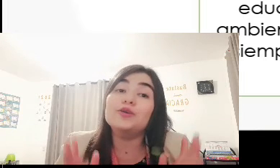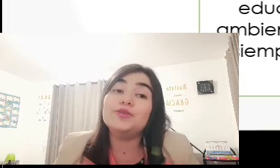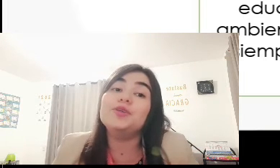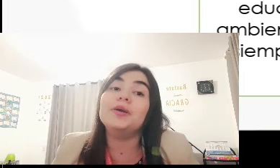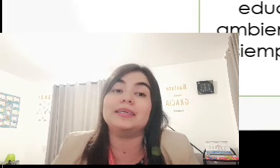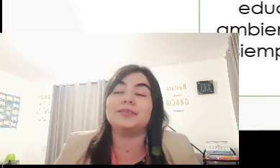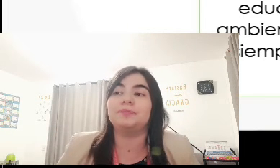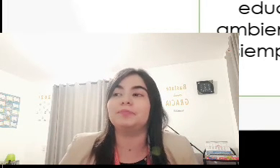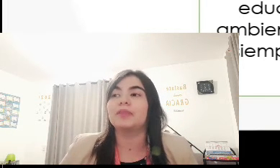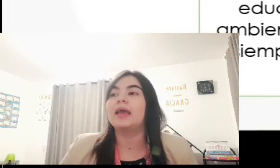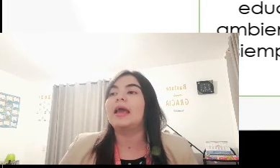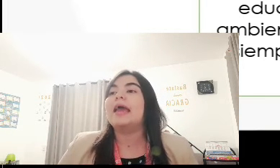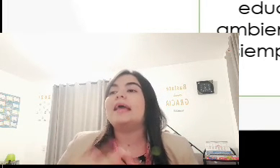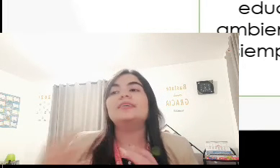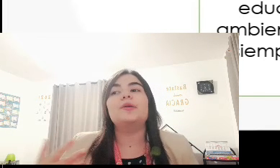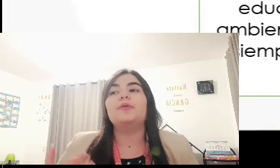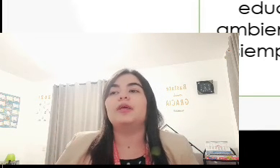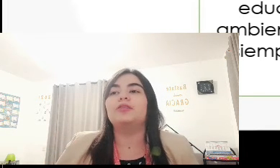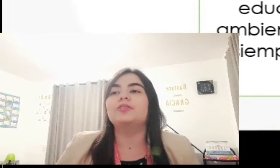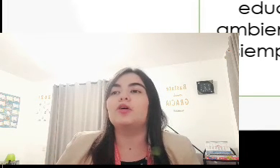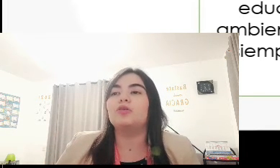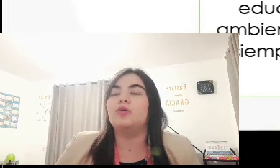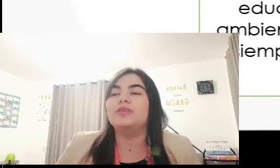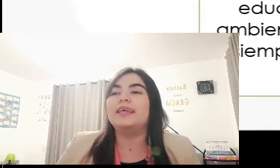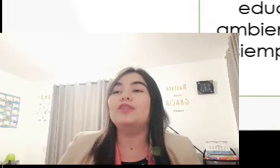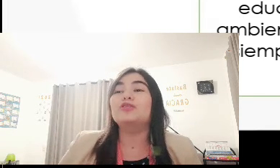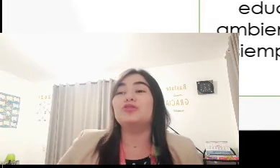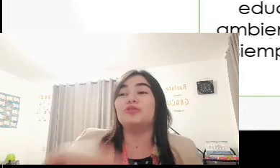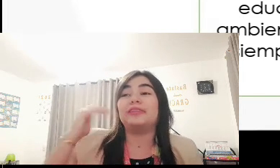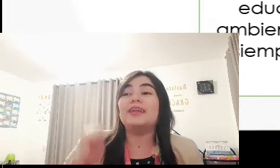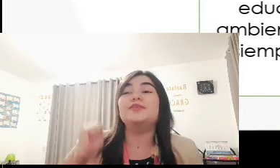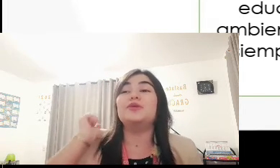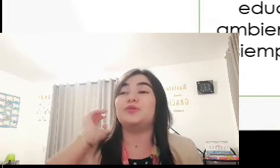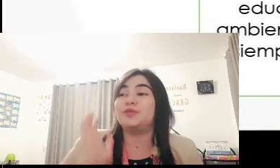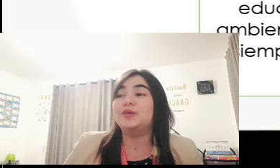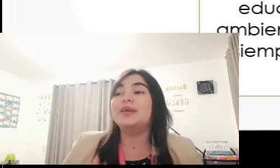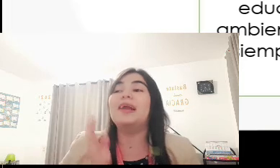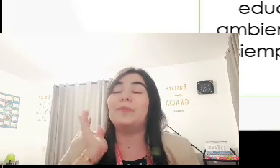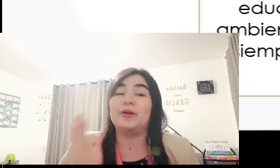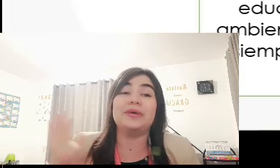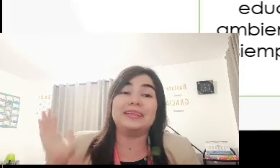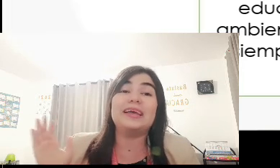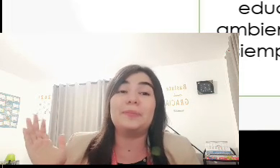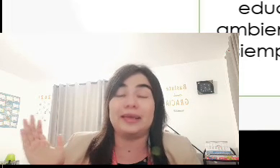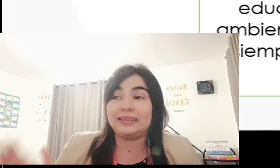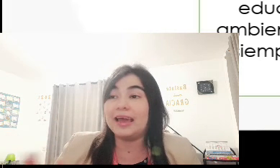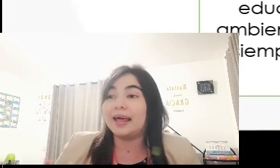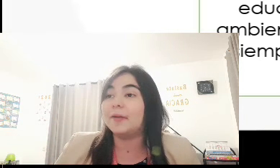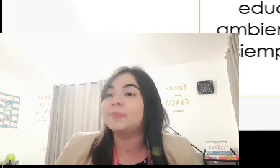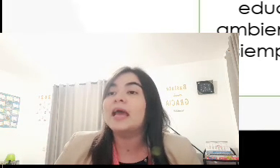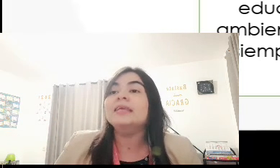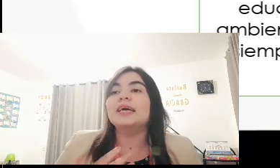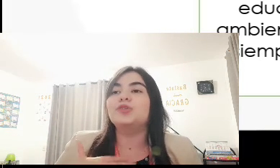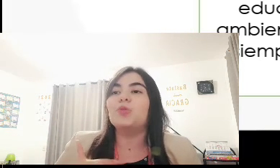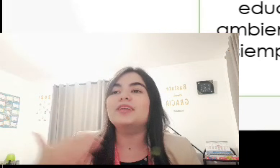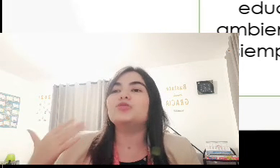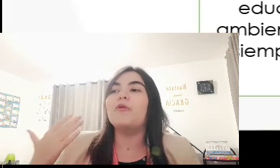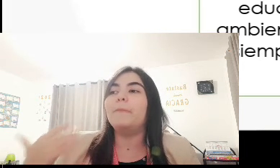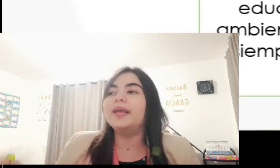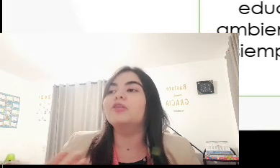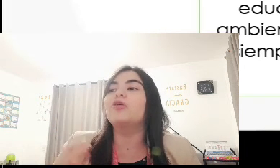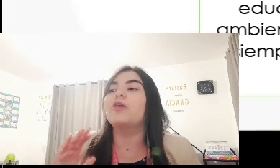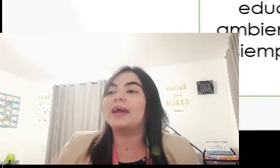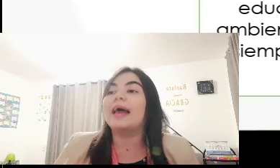Las conclusiones. Este proyecto se concluye dando total solución a la problemática planteada y a su